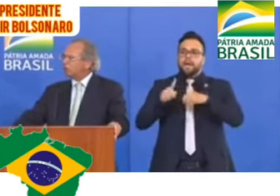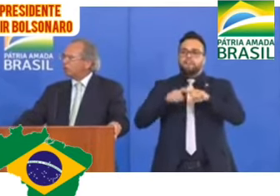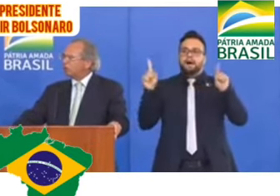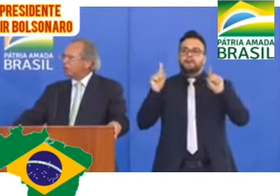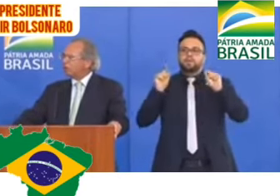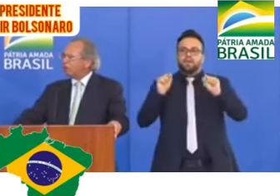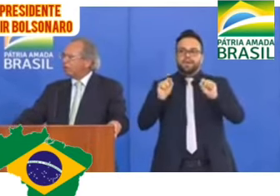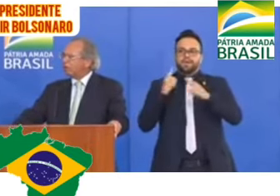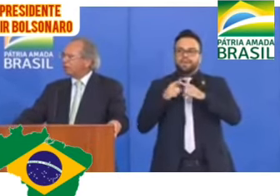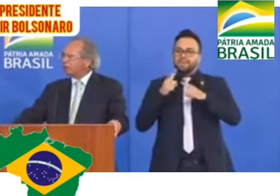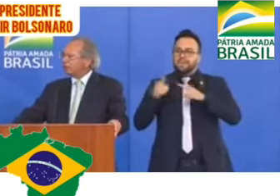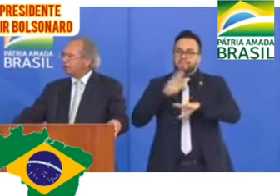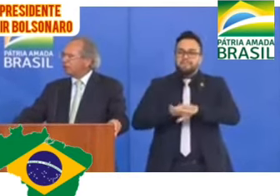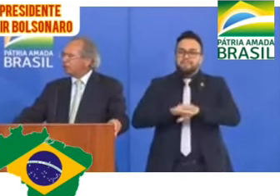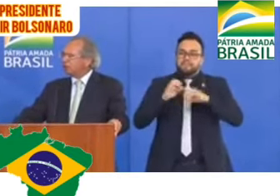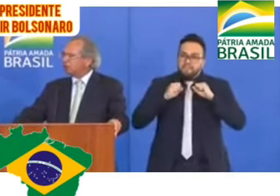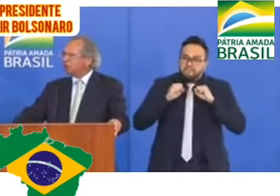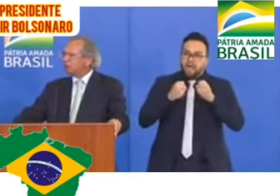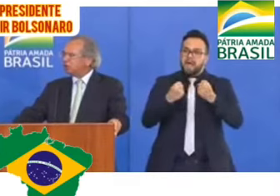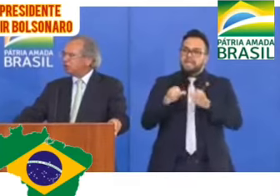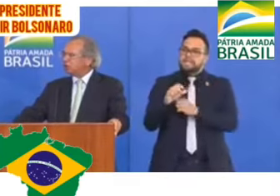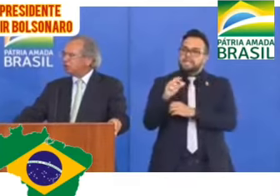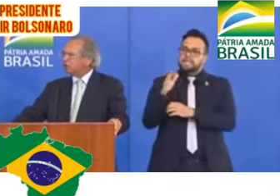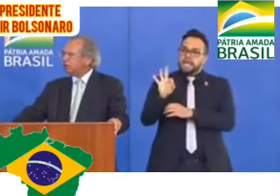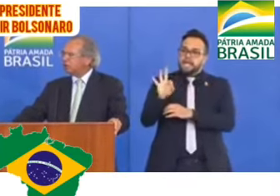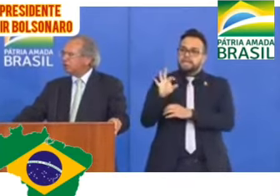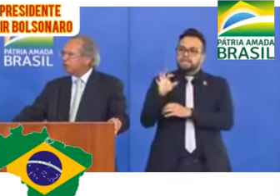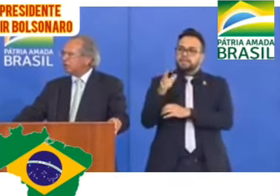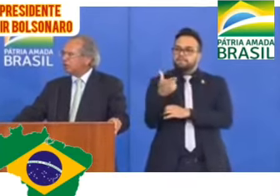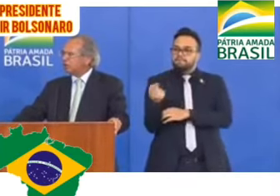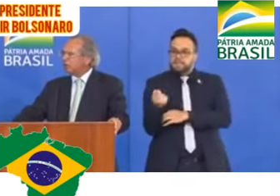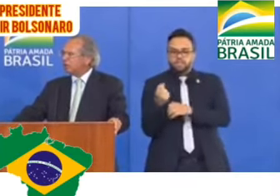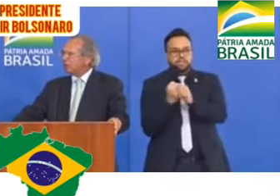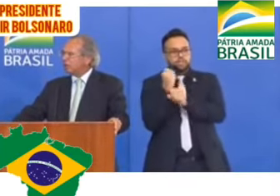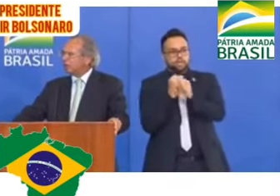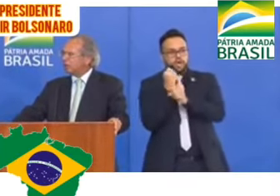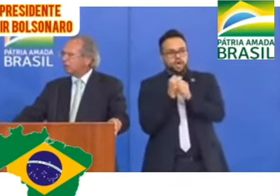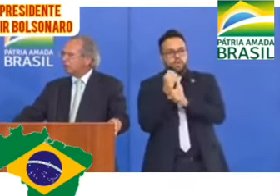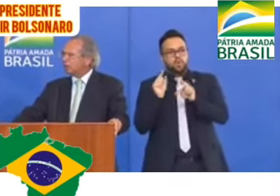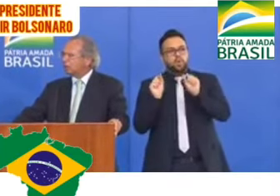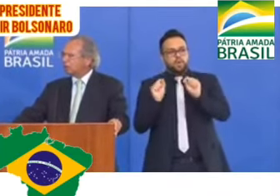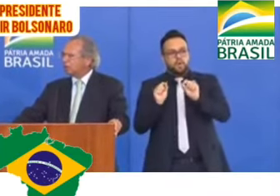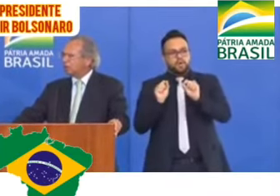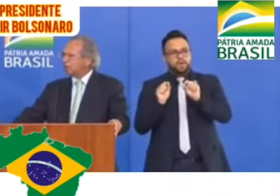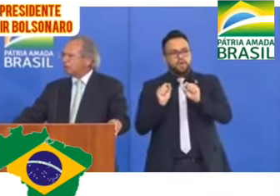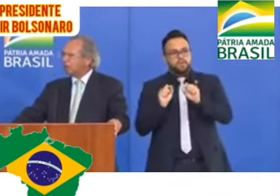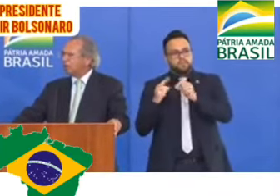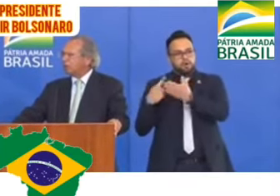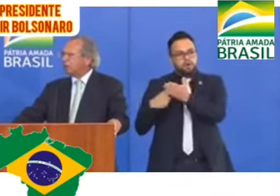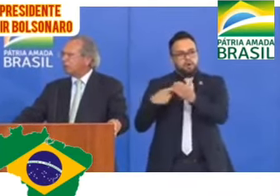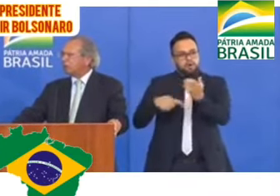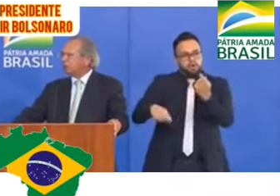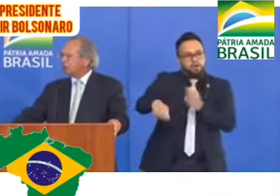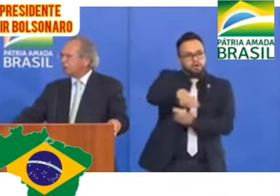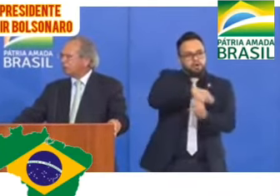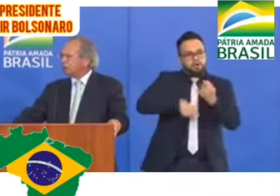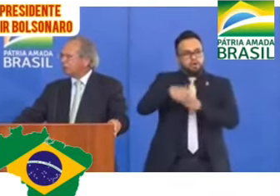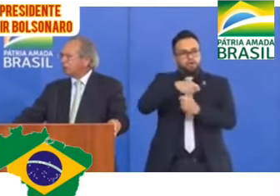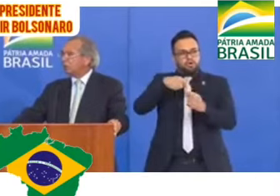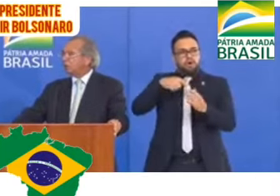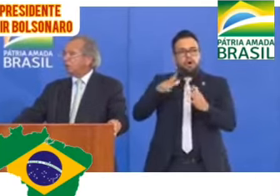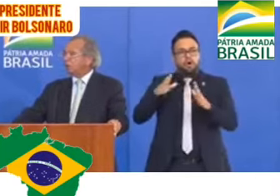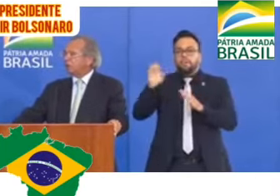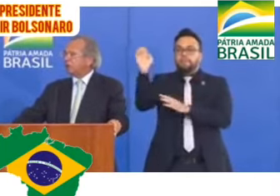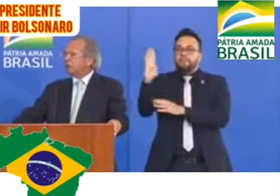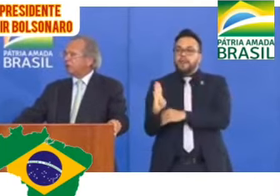maldição, que é o Brasil ter perdido 10, 15, 20 anos de integração com as cadeias globais de produção, acabou virando uma bênção. O